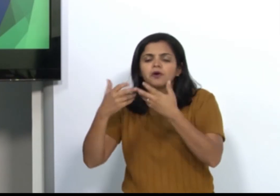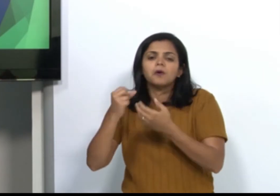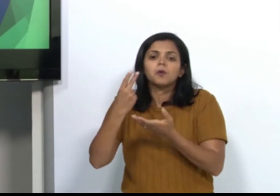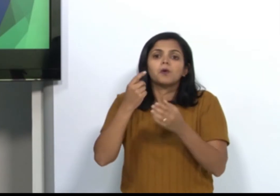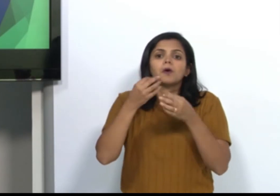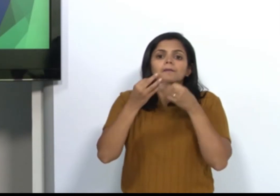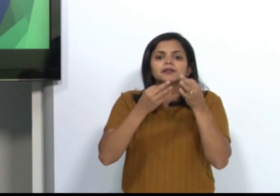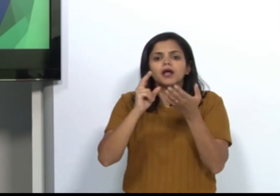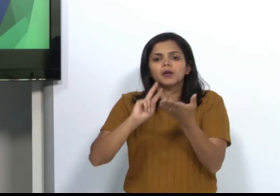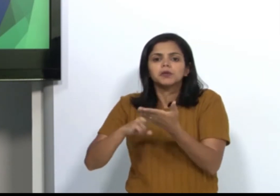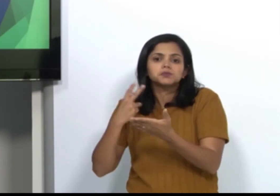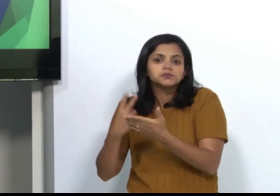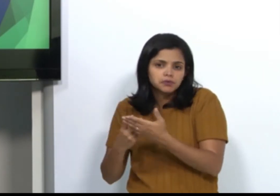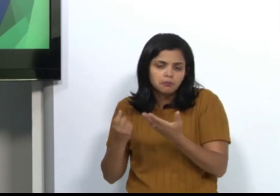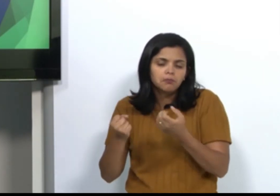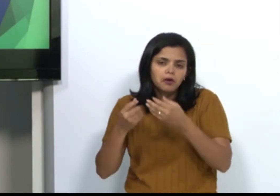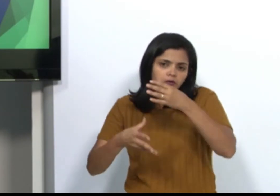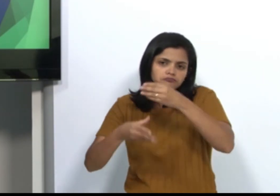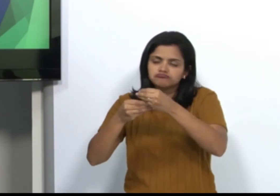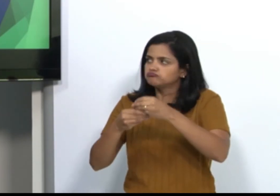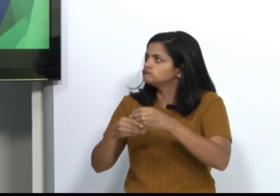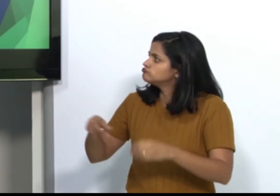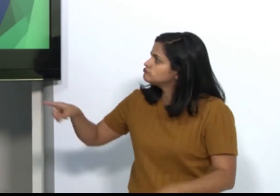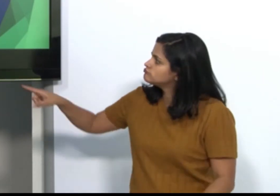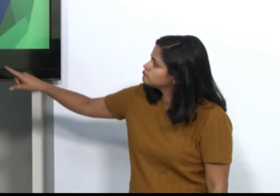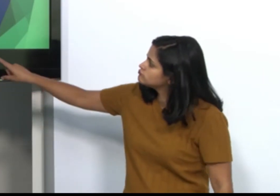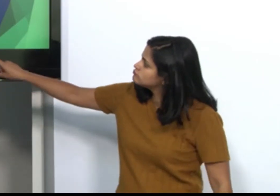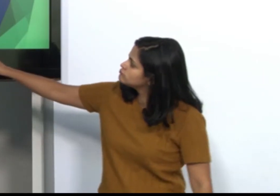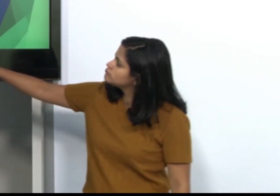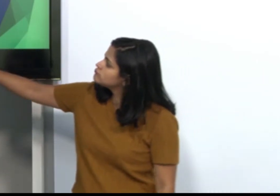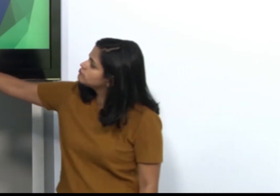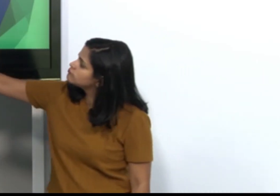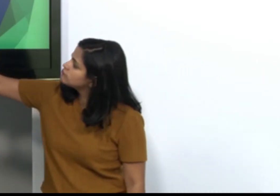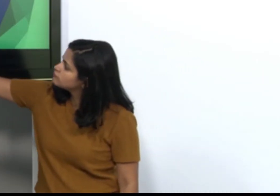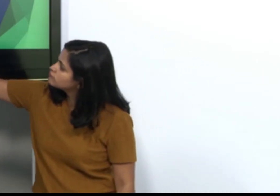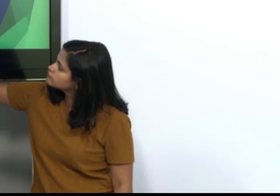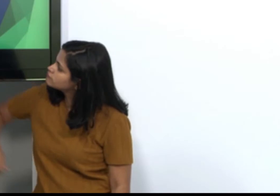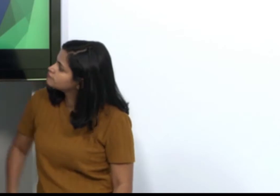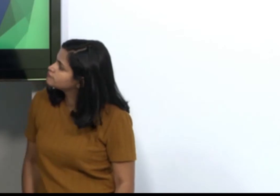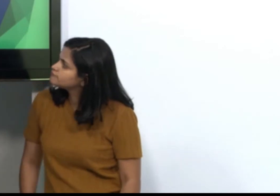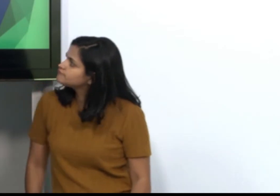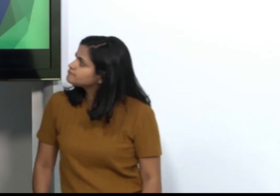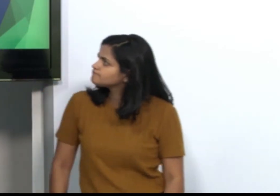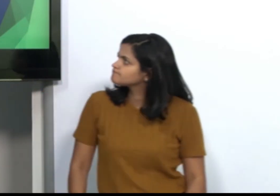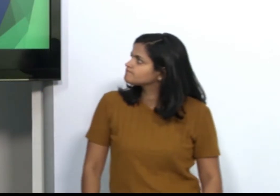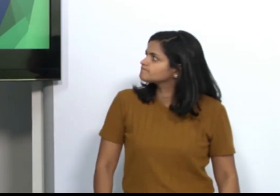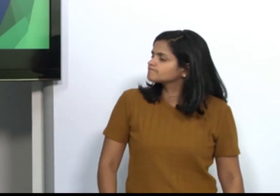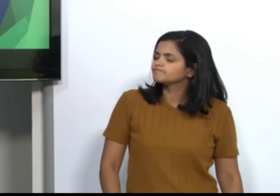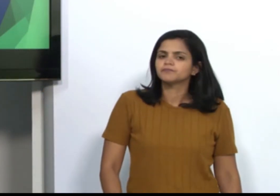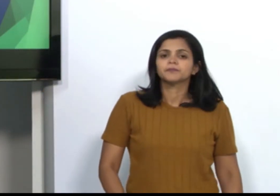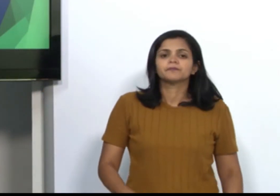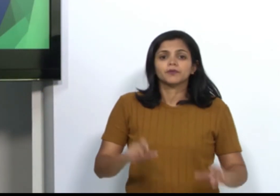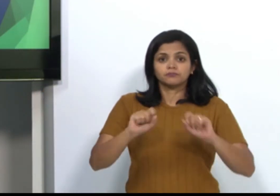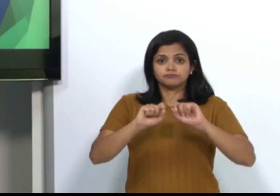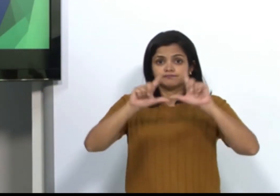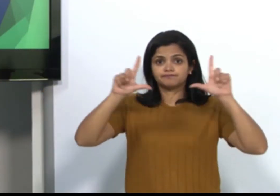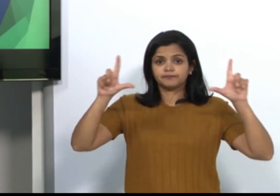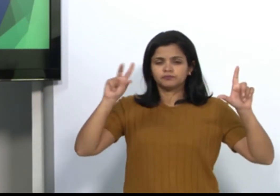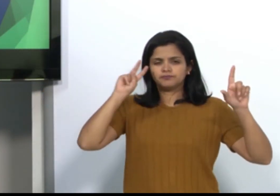a respeito da transcrição. Mão direita, esquerda, tradução. Eu posso fazer esse complemento aqui.